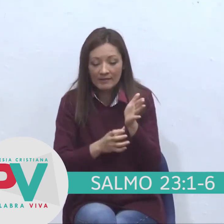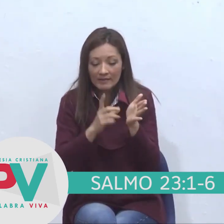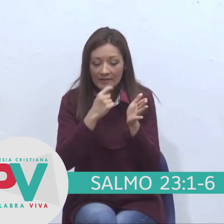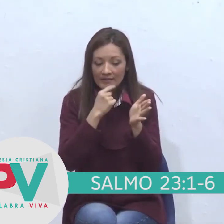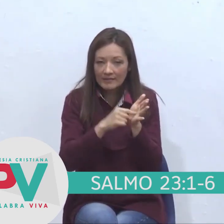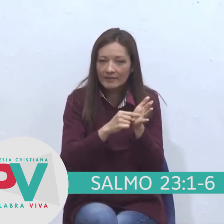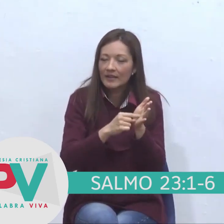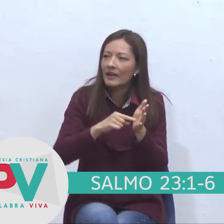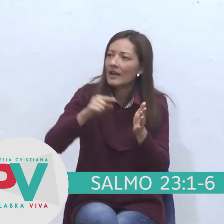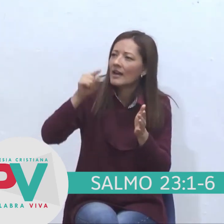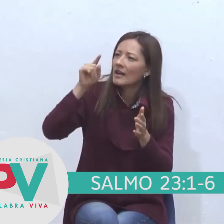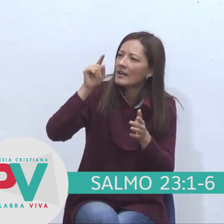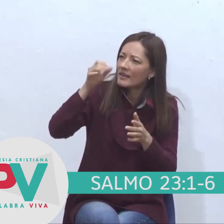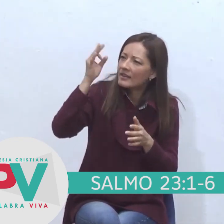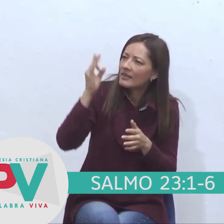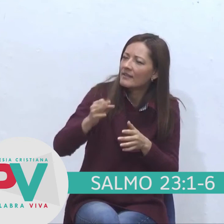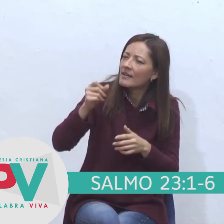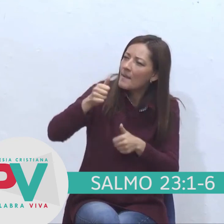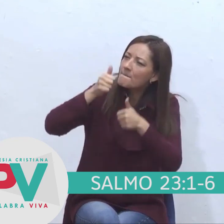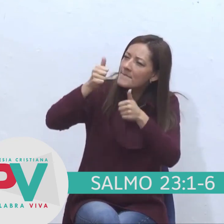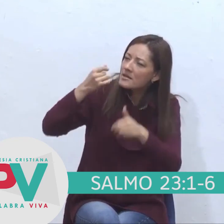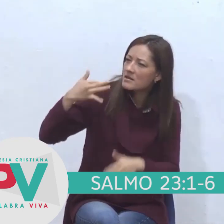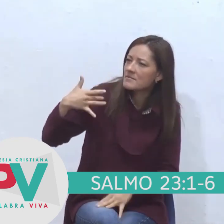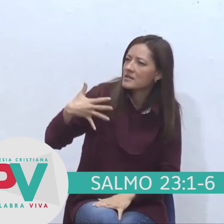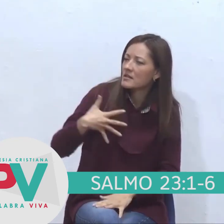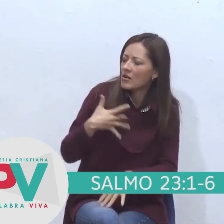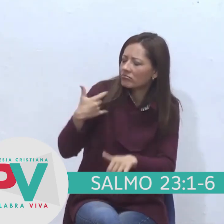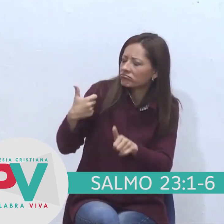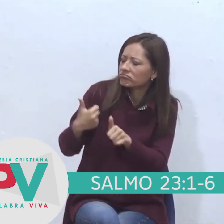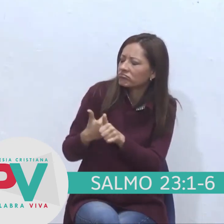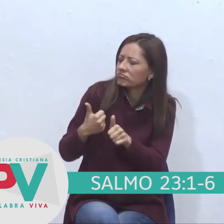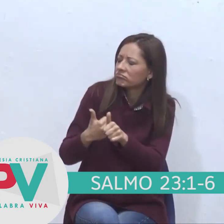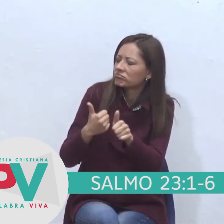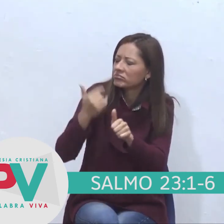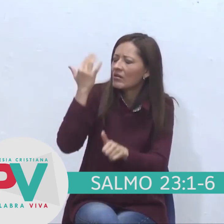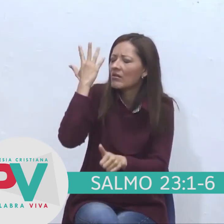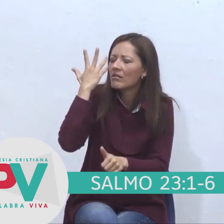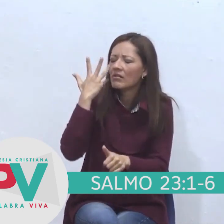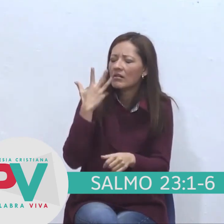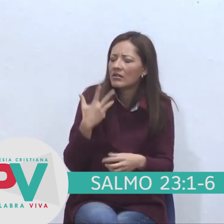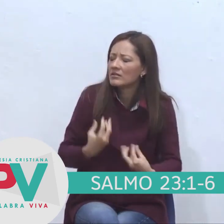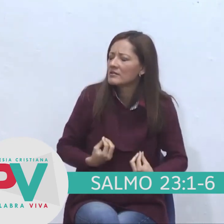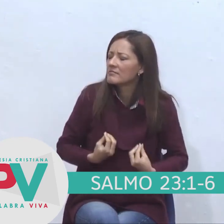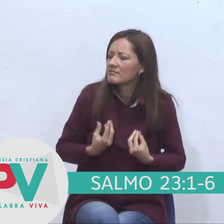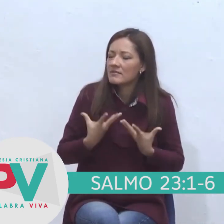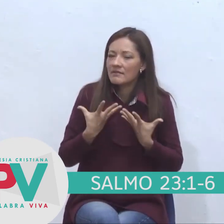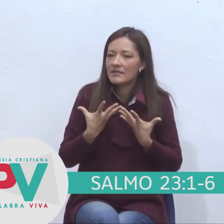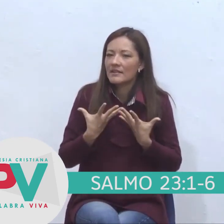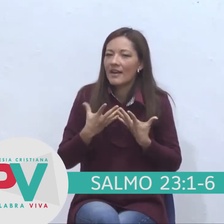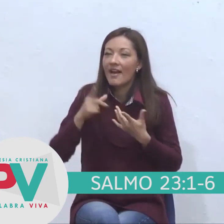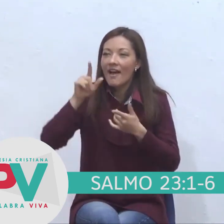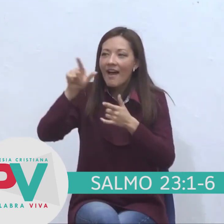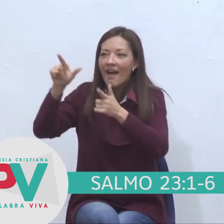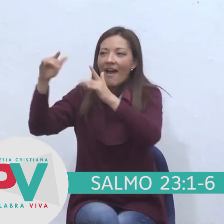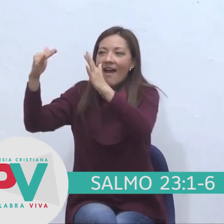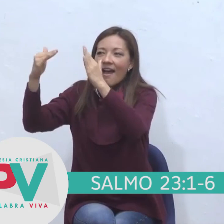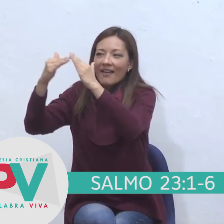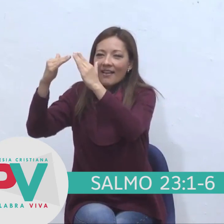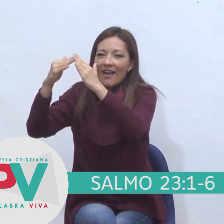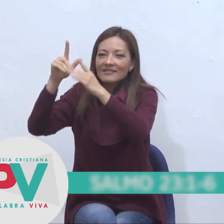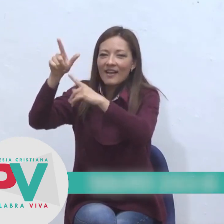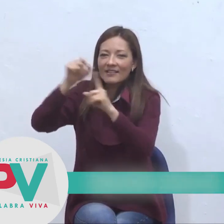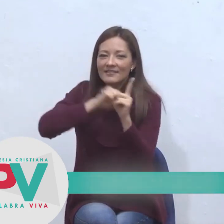ciertamente el bien y la misericordia me seguirán todos los días de mi vida. ¿En dónde? Y en la casa del